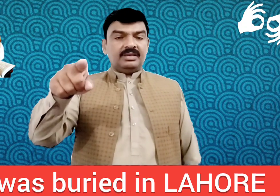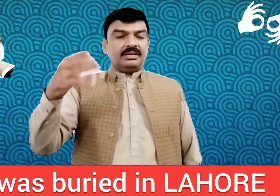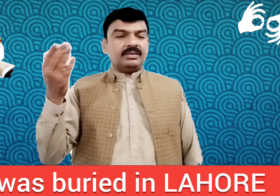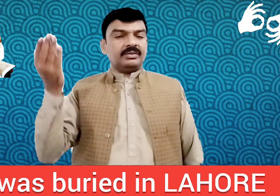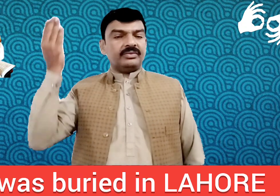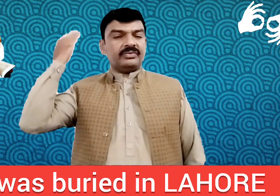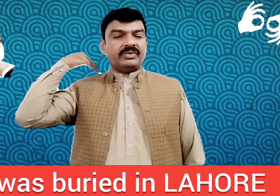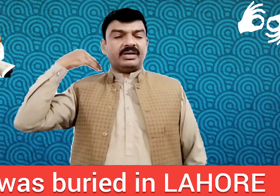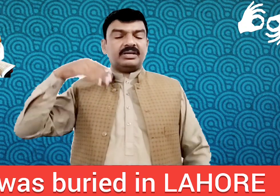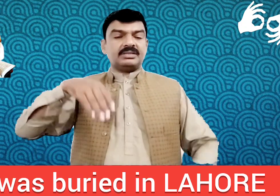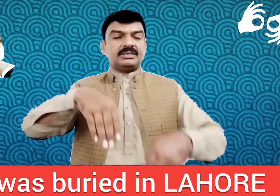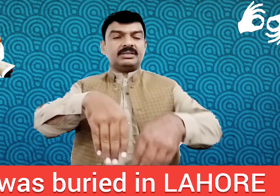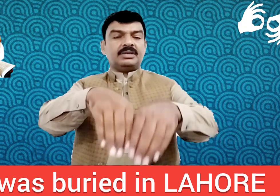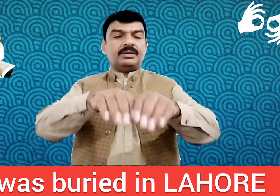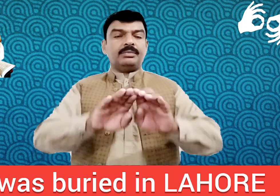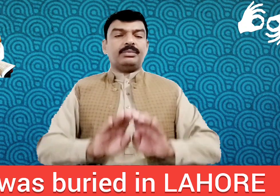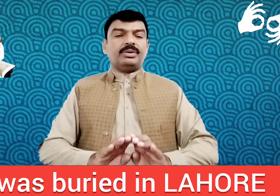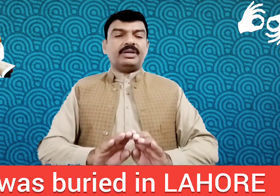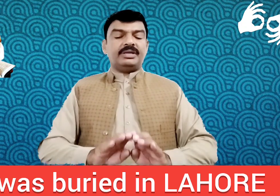He was buried